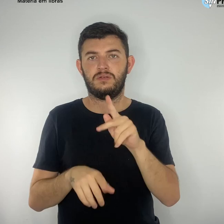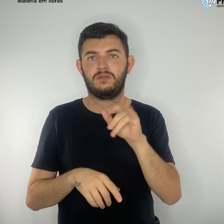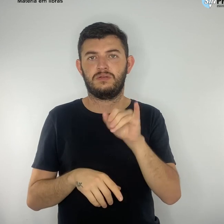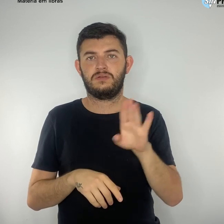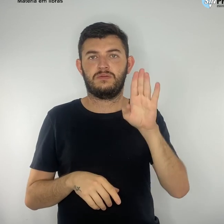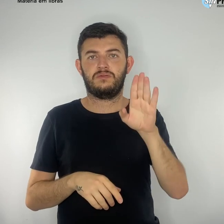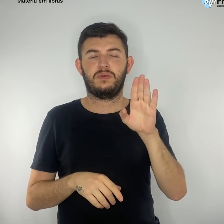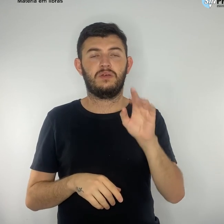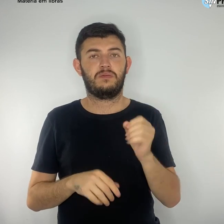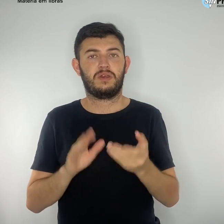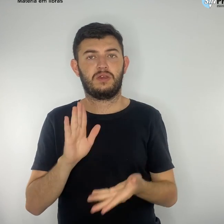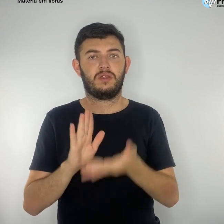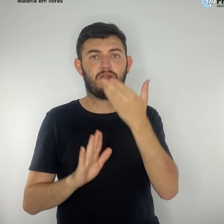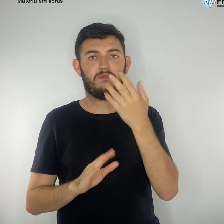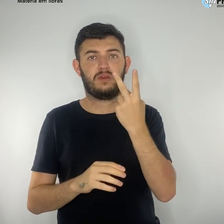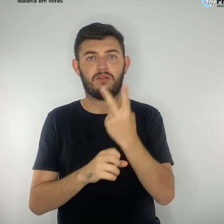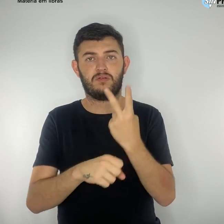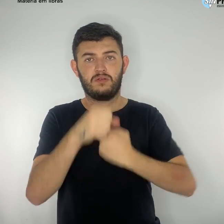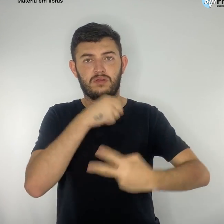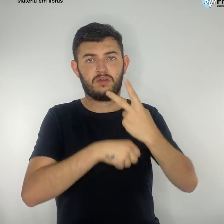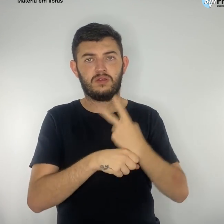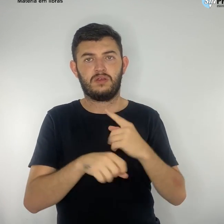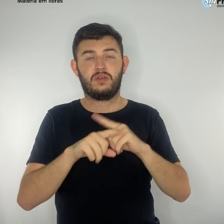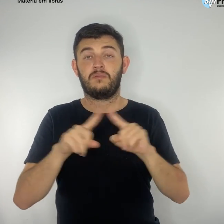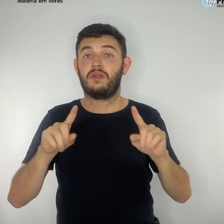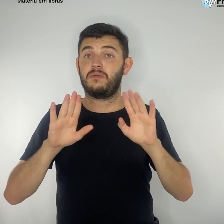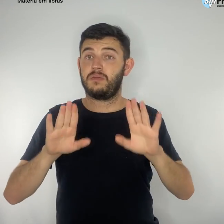anos anteriores, mais a variação da inflação.